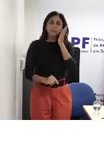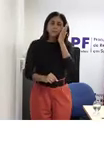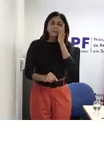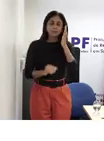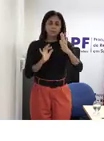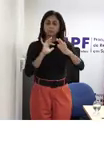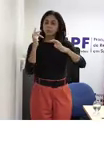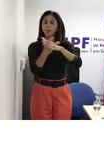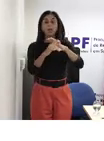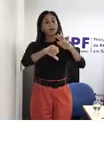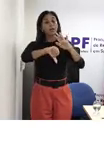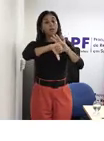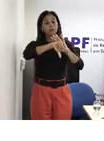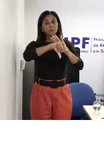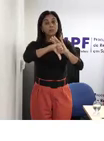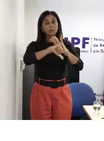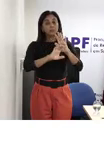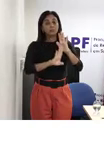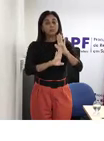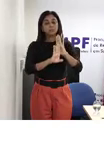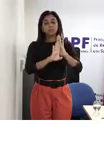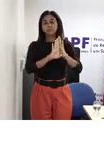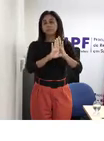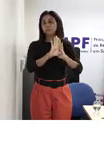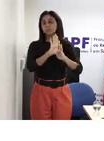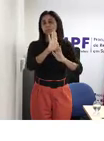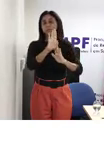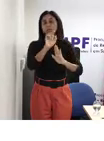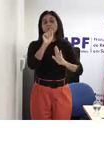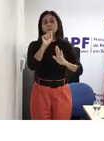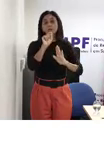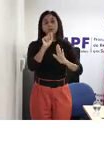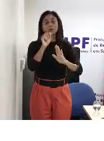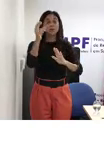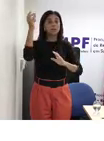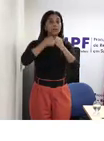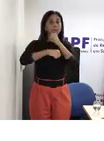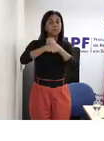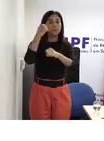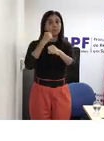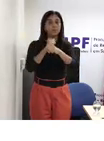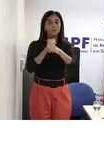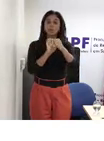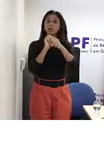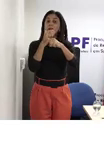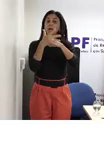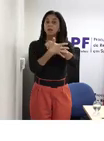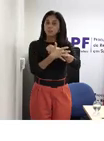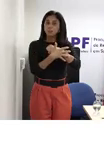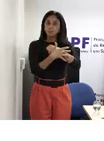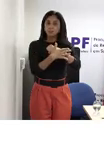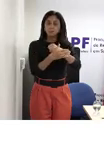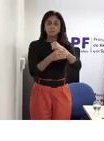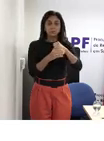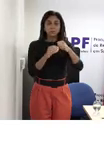eles aumentaram absurdamente o quê no período pós-pandêmico isso aí alguns dados revelam aí 2022